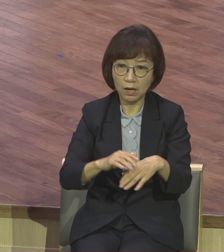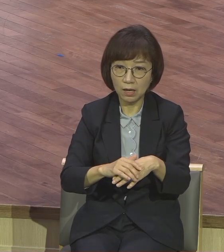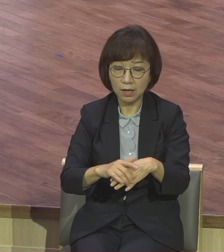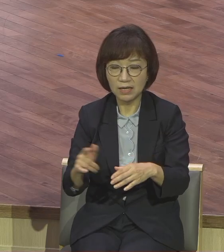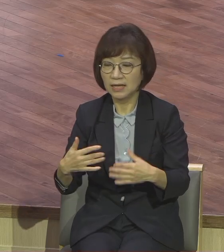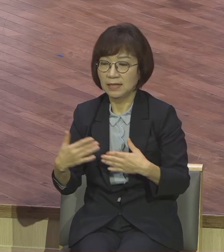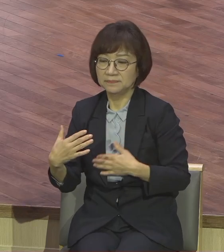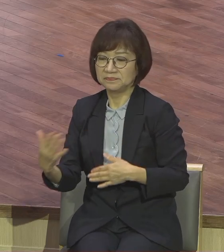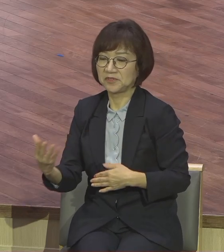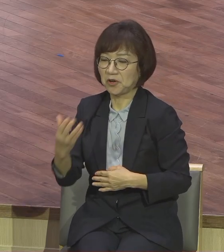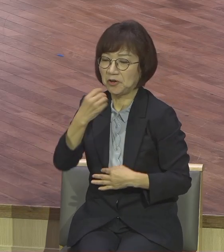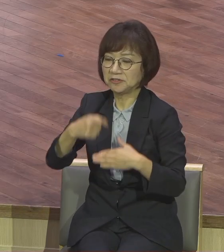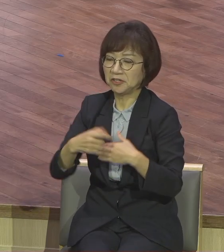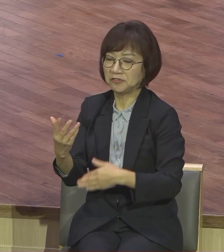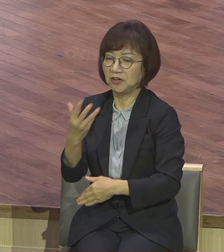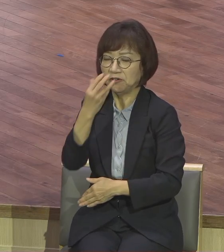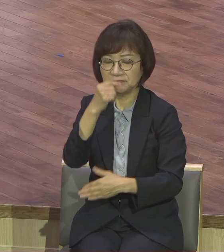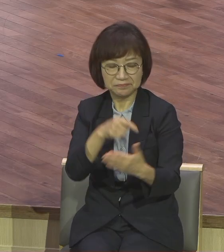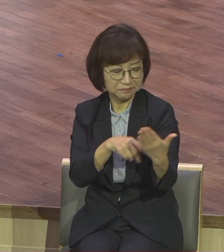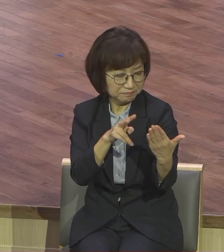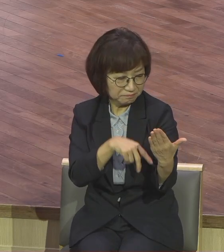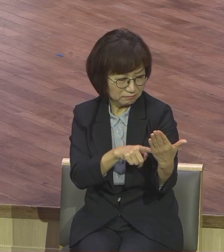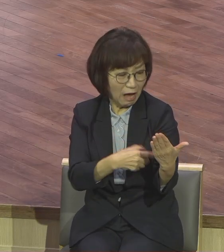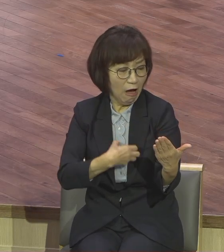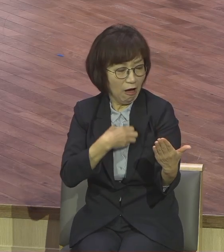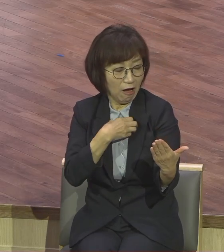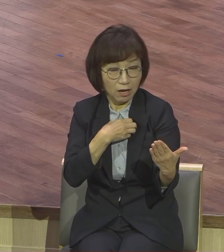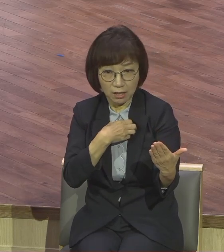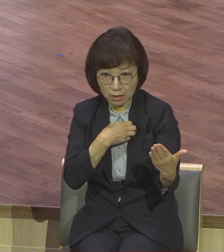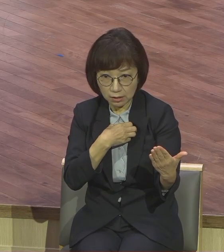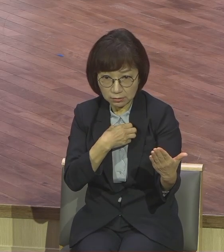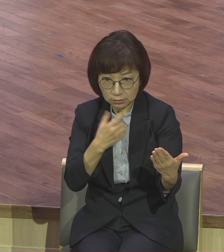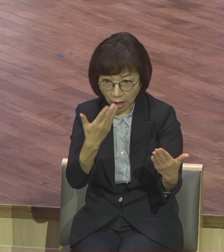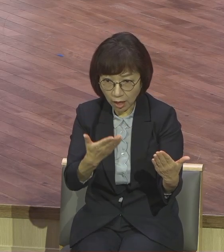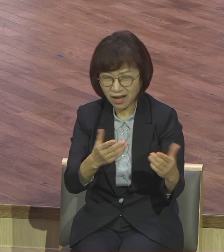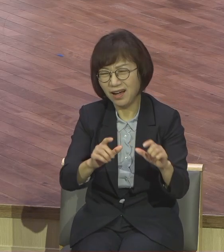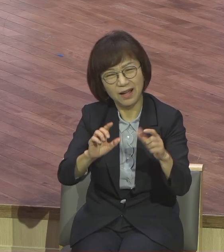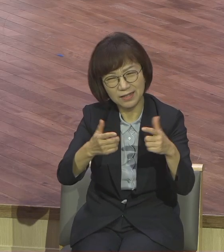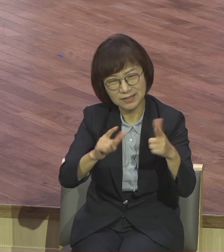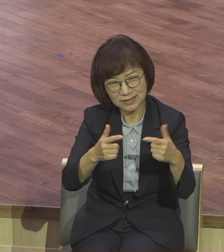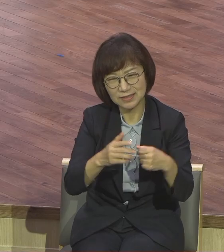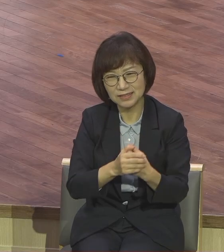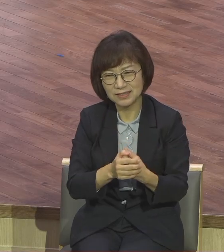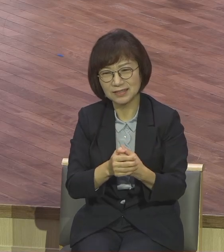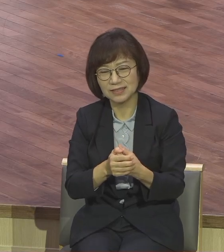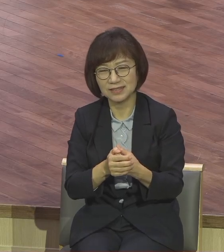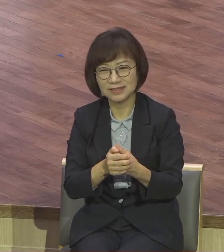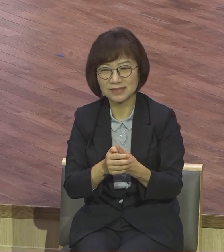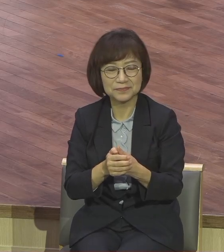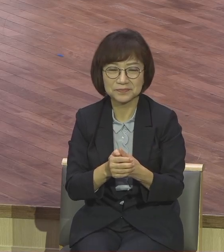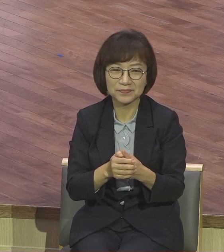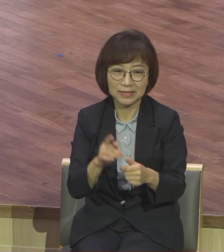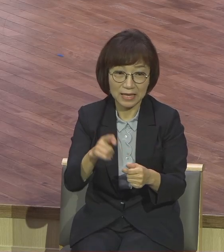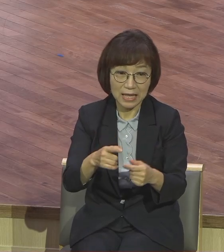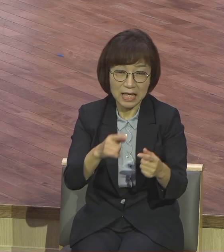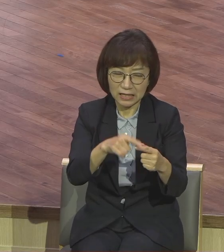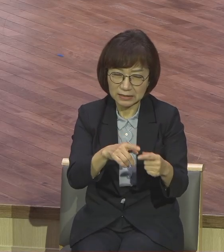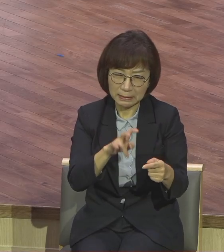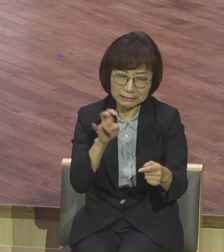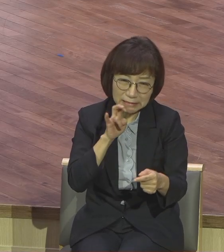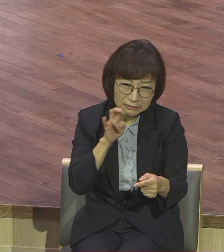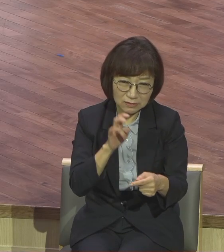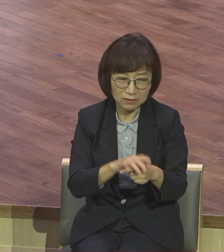도덕적으로 더러워져라 그 말입니까? 그런 사람들을 창세기 3장에 빼내서 정죄하지 마라 그